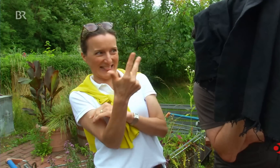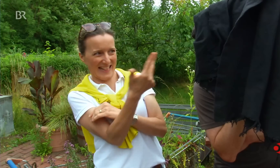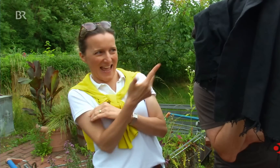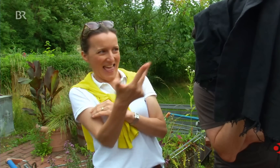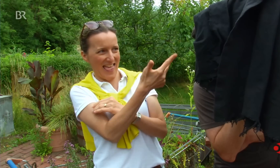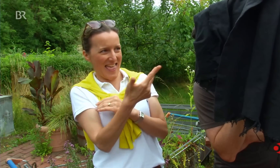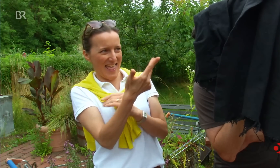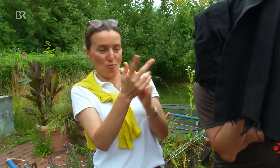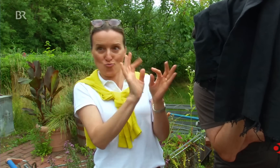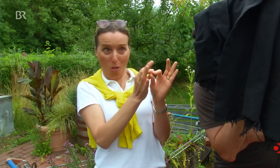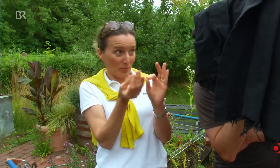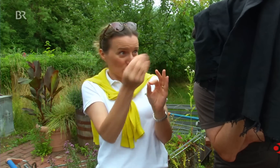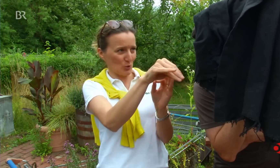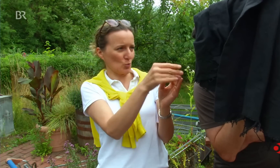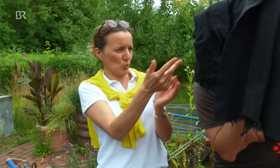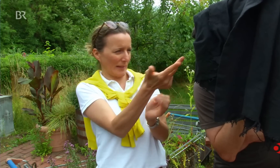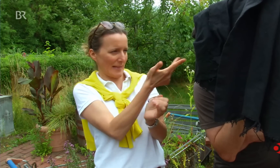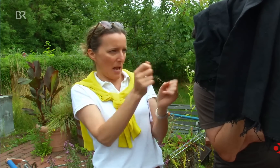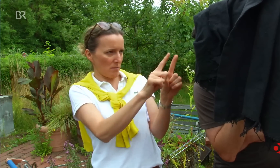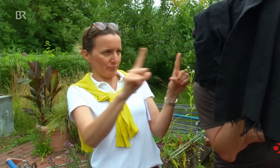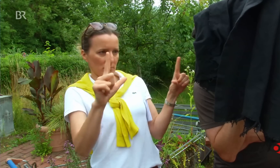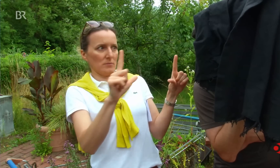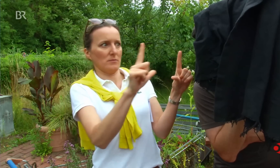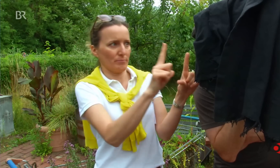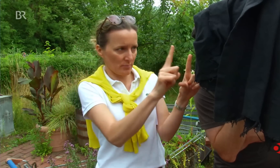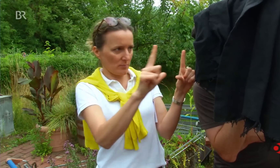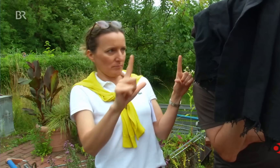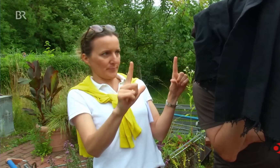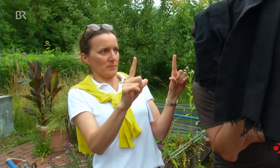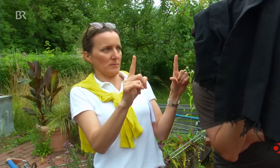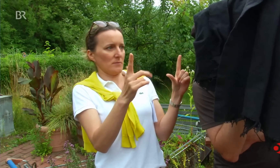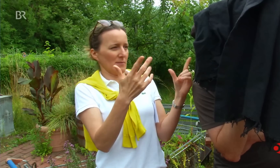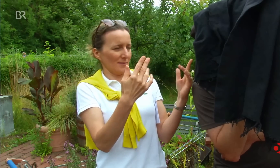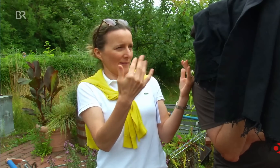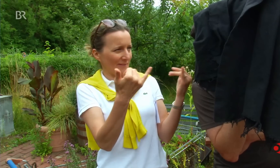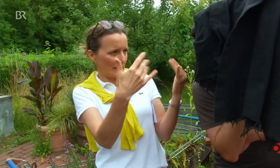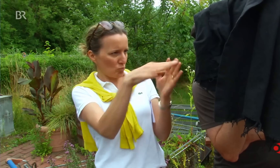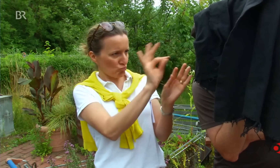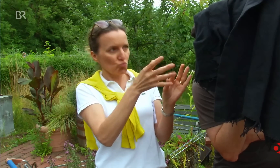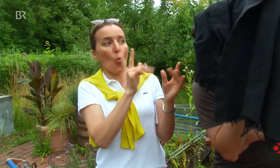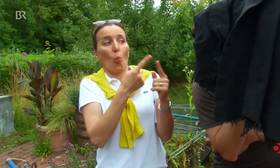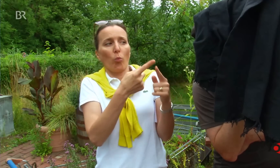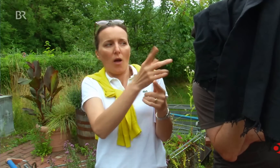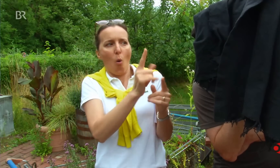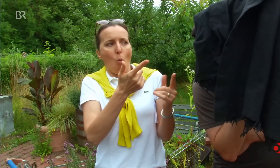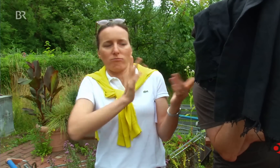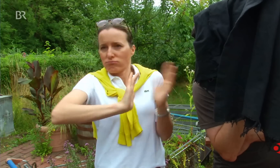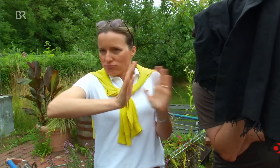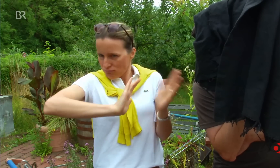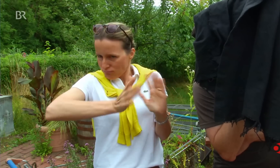Dadurch, dass wir 3 Personen inklusive der Dolmetscherin im Bild haben, muss ich aufpassen, dass der Ausschnitt gut ist und